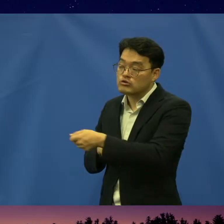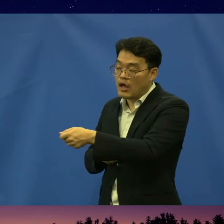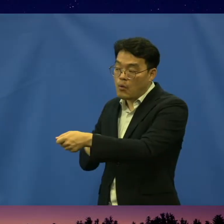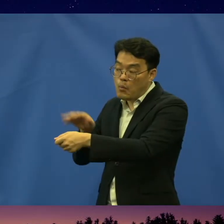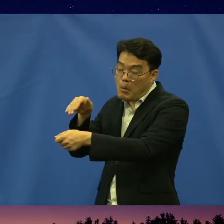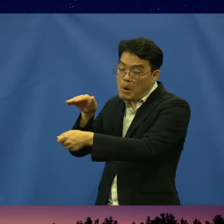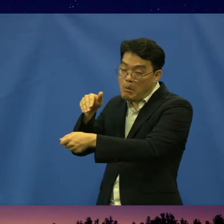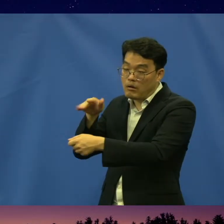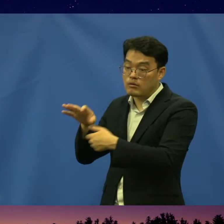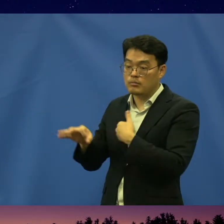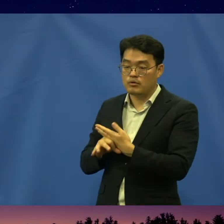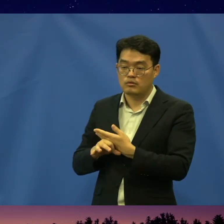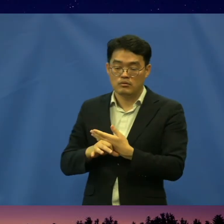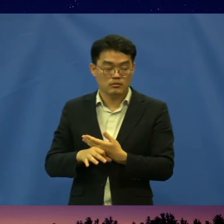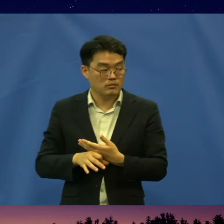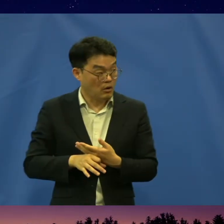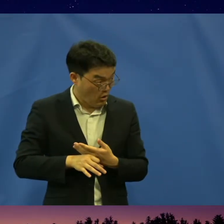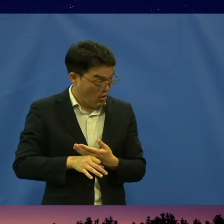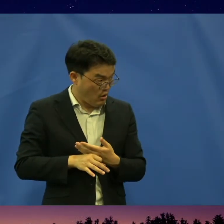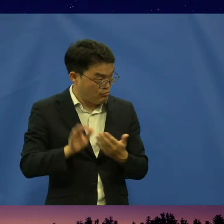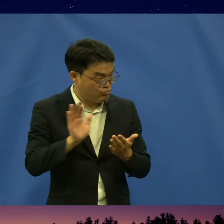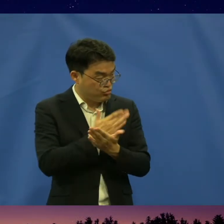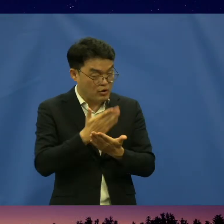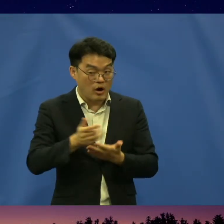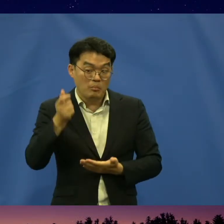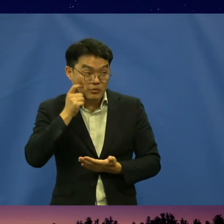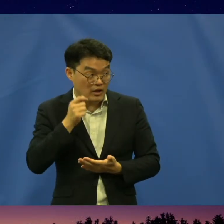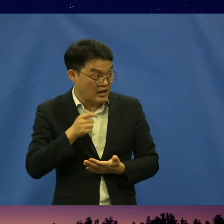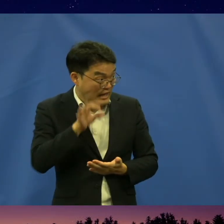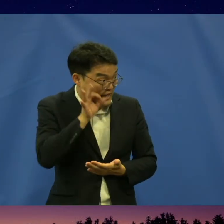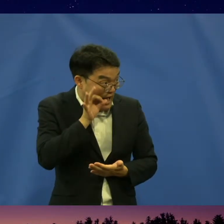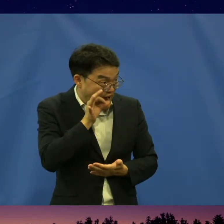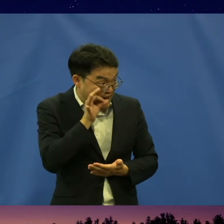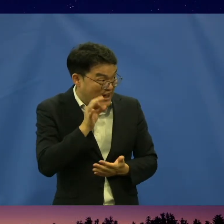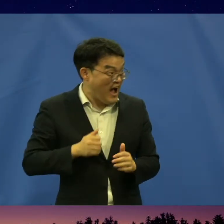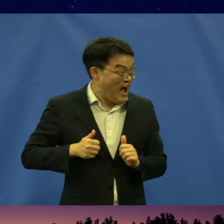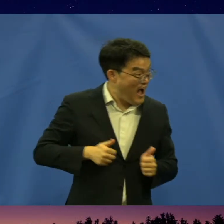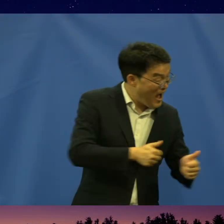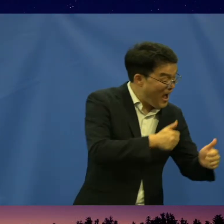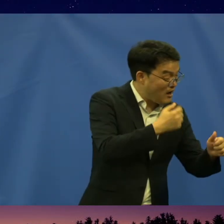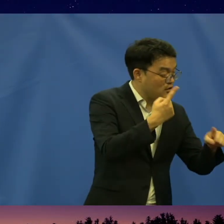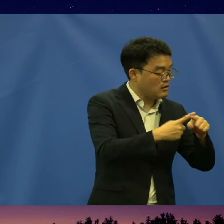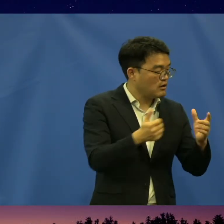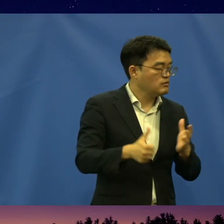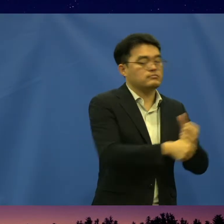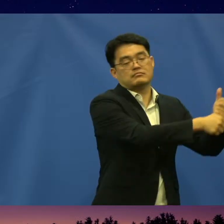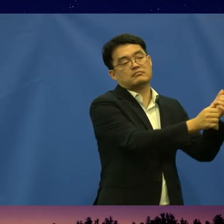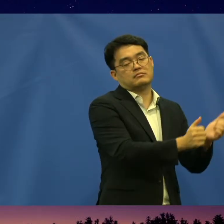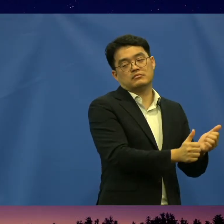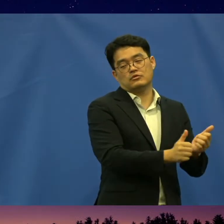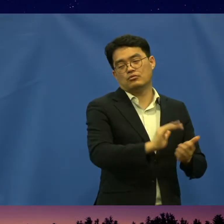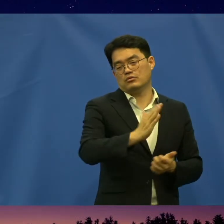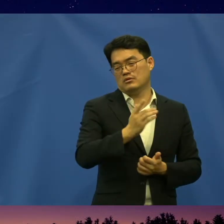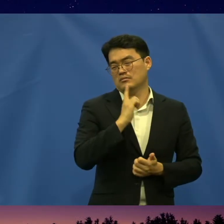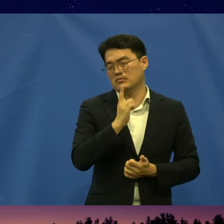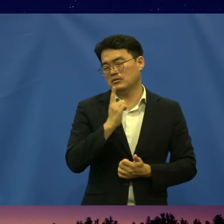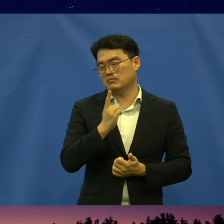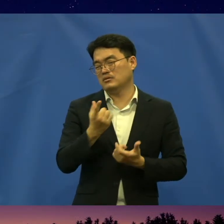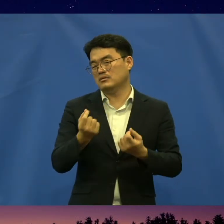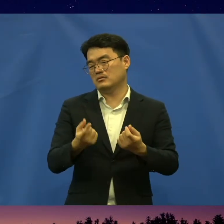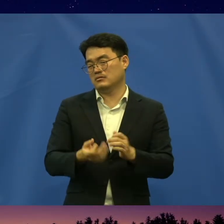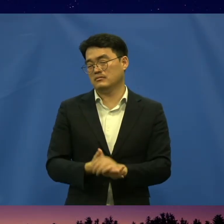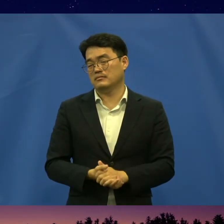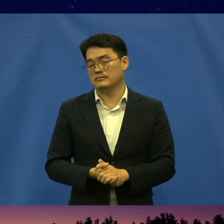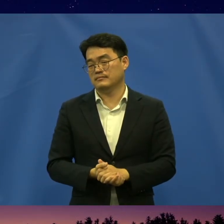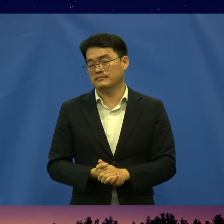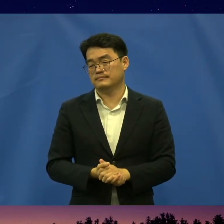선악을 분별하는 타고난 민감성을 갖고 있지 않으면 대적자들의 밥이 될 수 있는 거죠. 그래서 본문을 보면요 굉장히